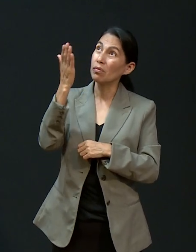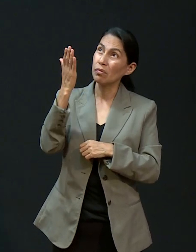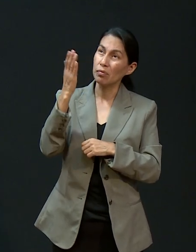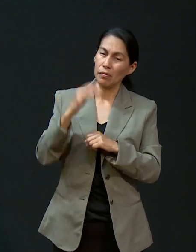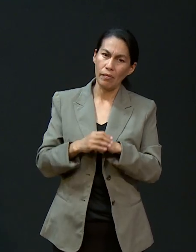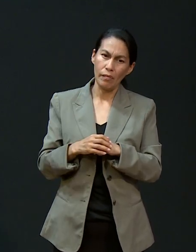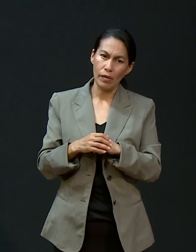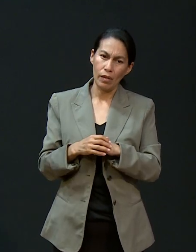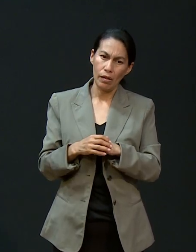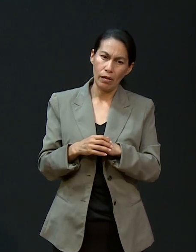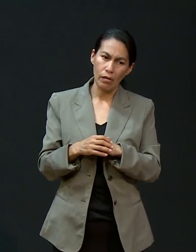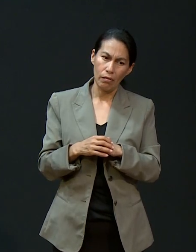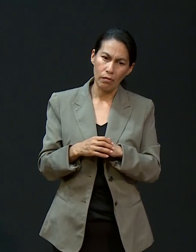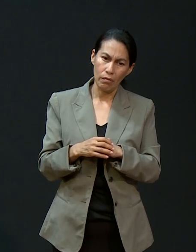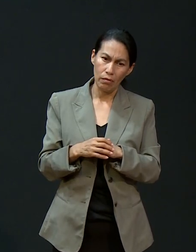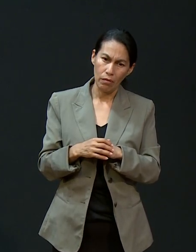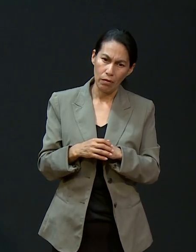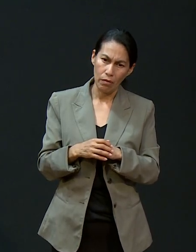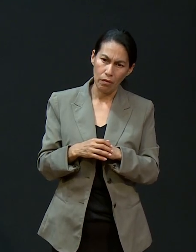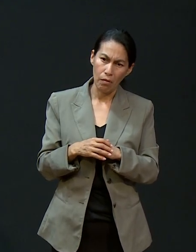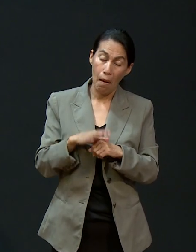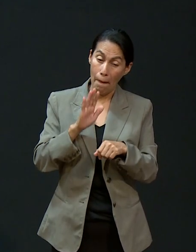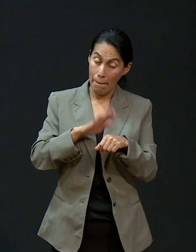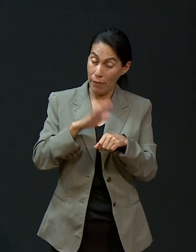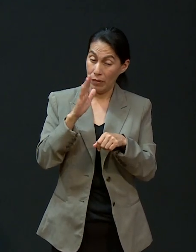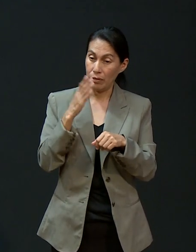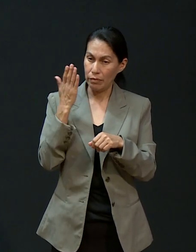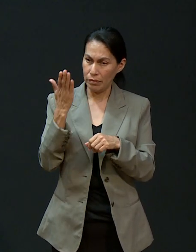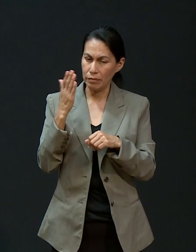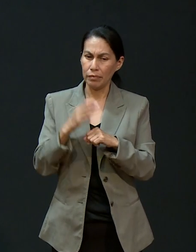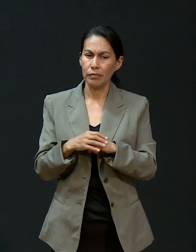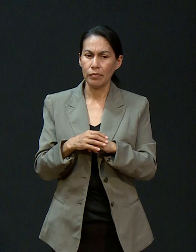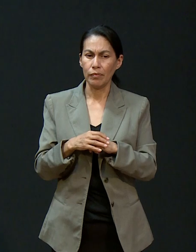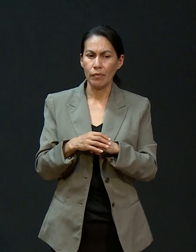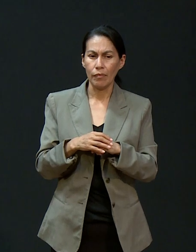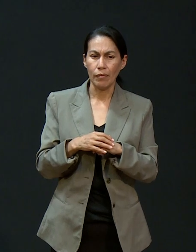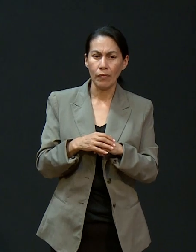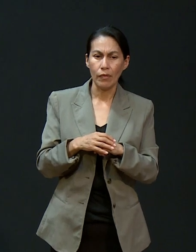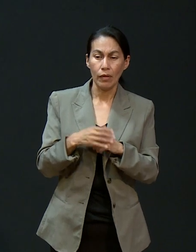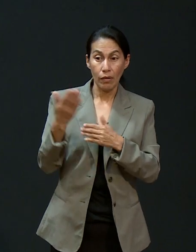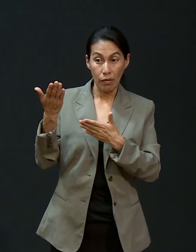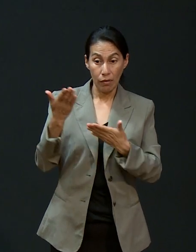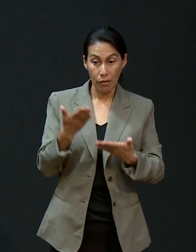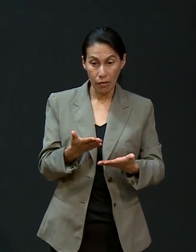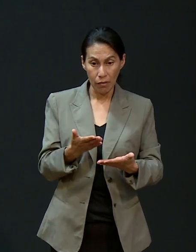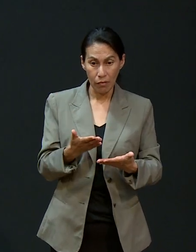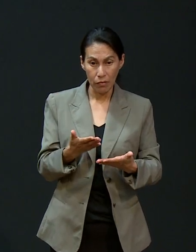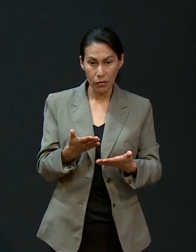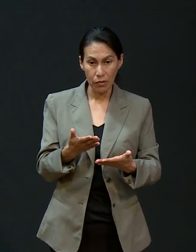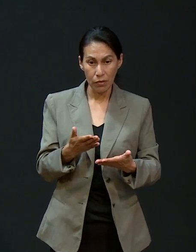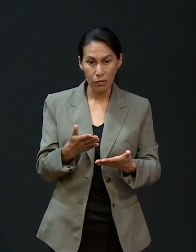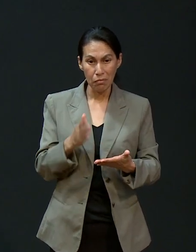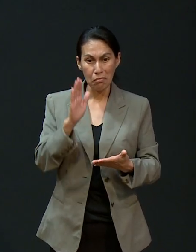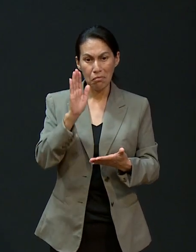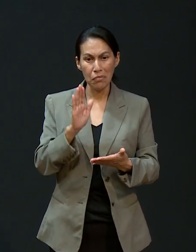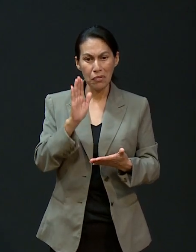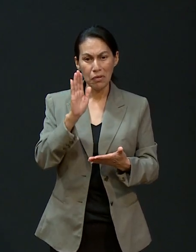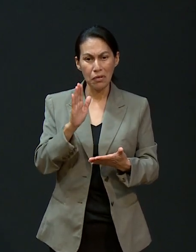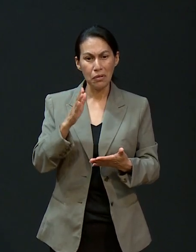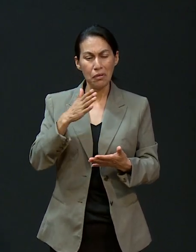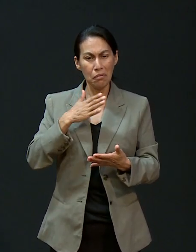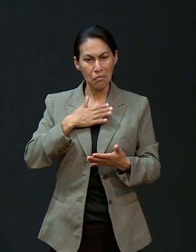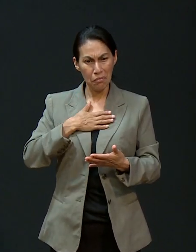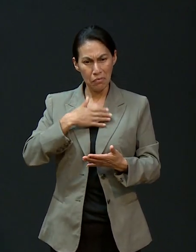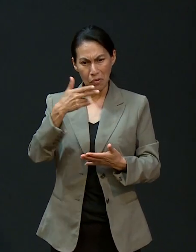pedimos, más que pedimos, porque todavía no teníamos pedido una casa inmobiliada. Y cuando llegamos acá, era